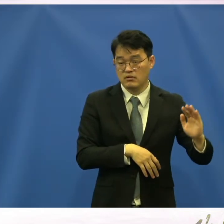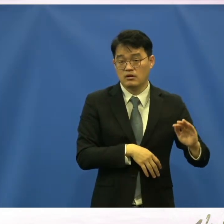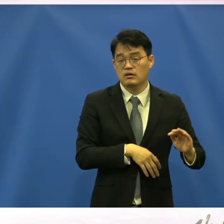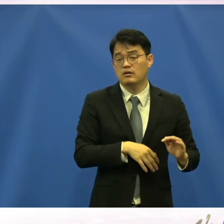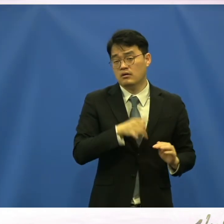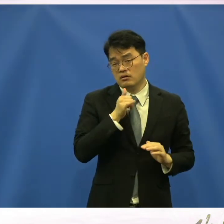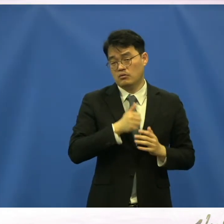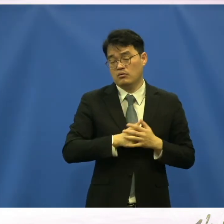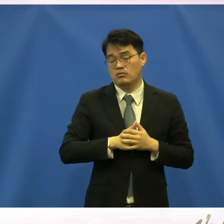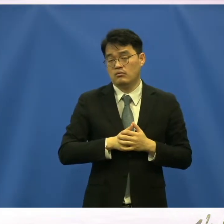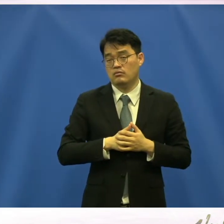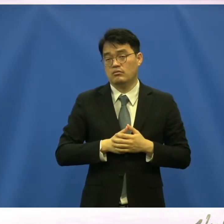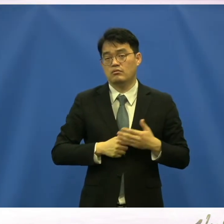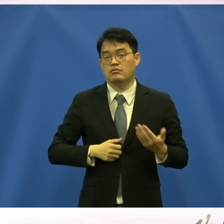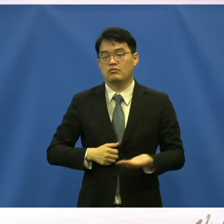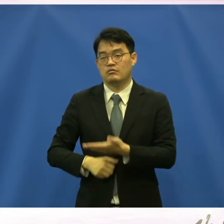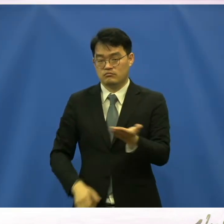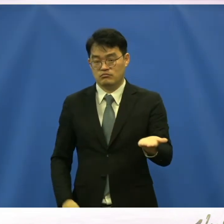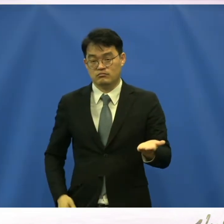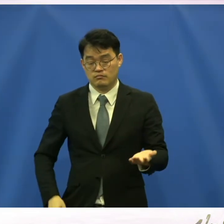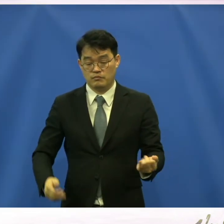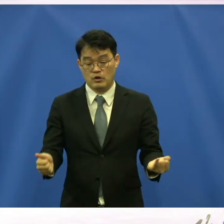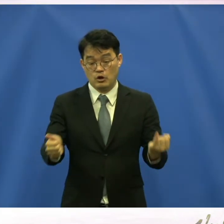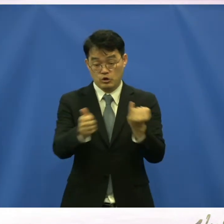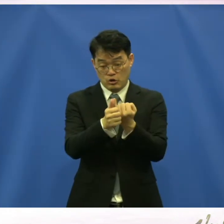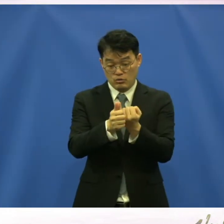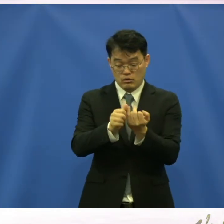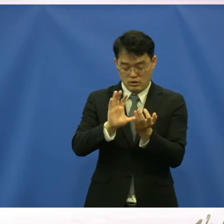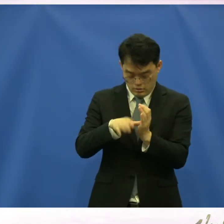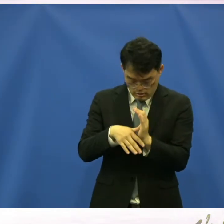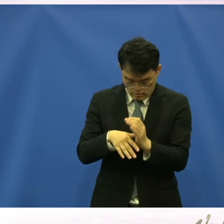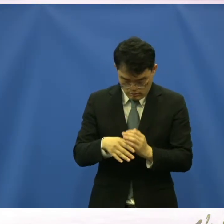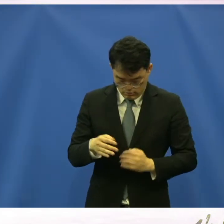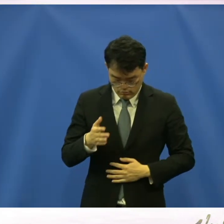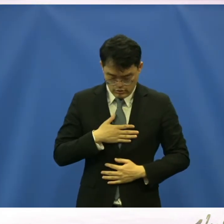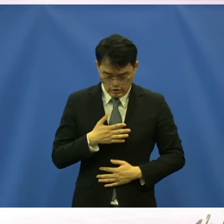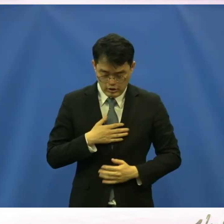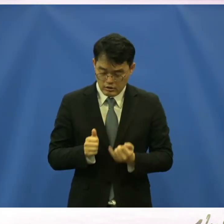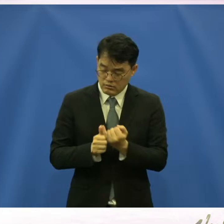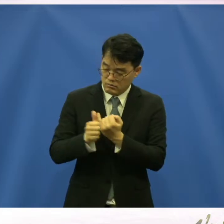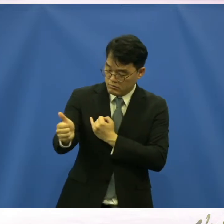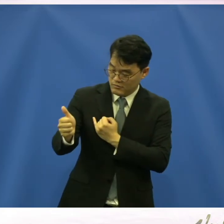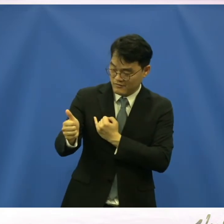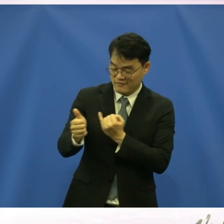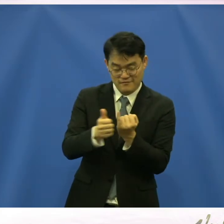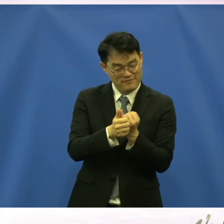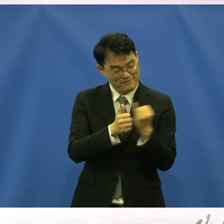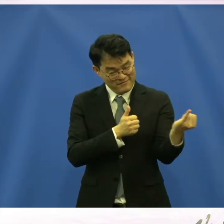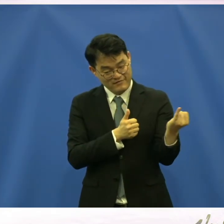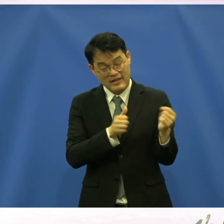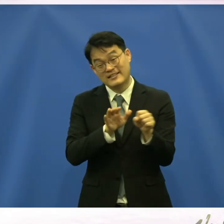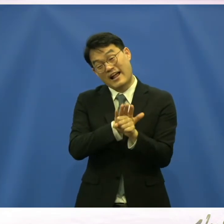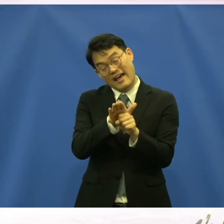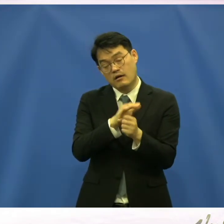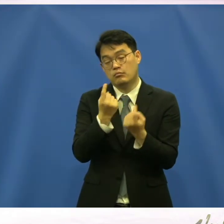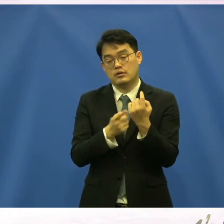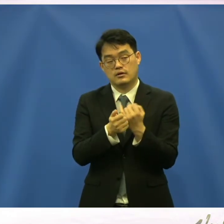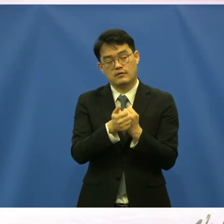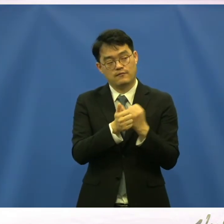여러분, 결혼을 해서 상대의 배우자를 나의 행복의 도구로 삼으면 그 가정 불행하지 행복할 리가 있겠습니까?